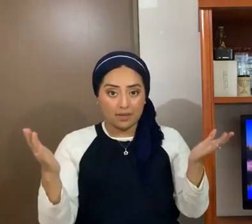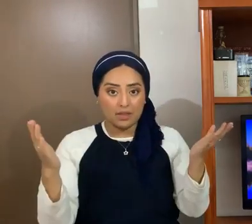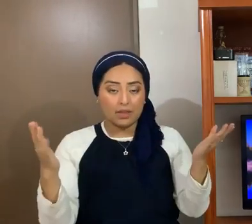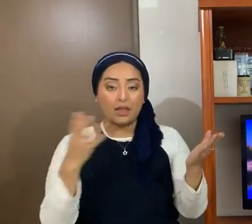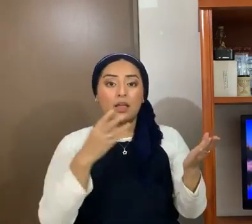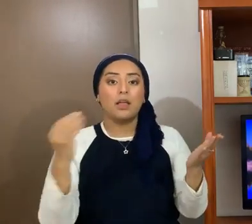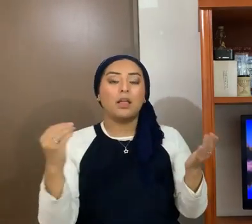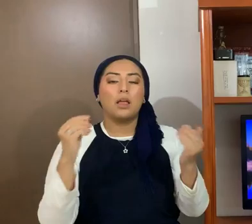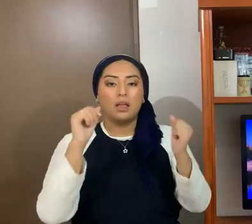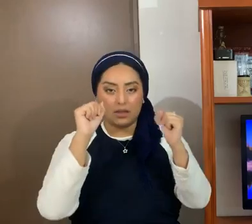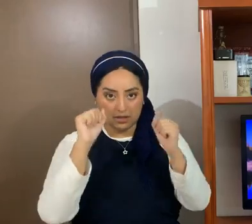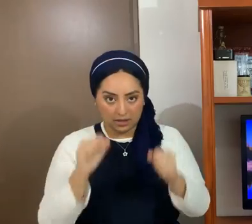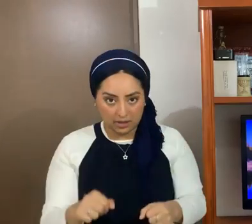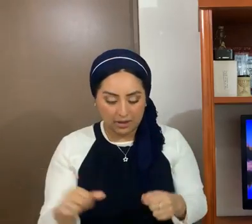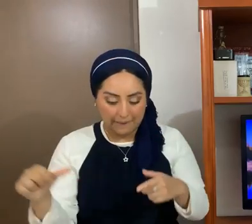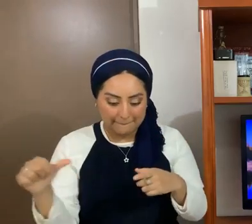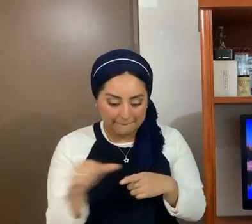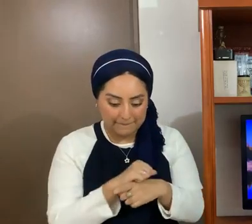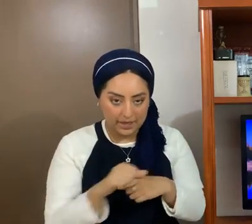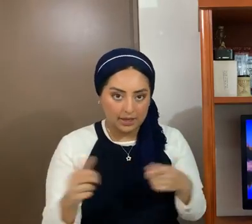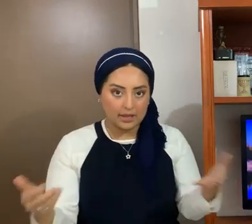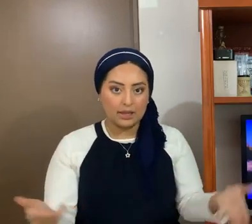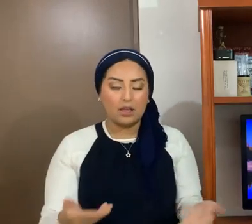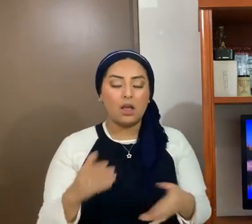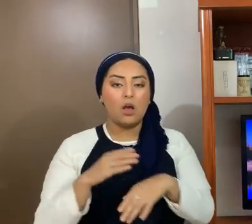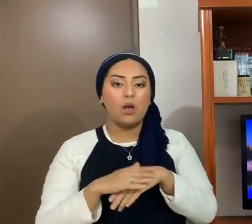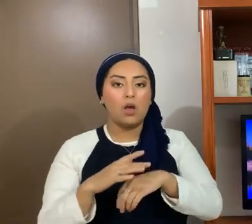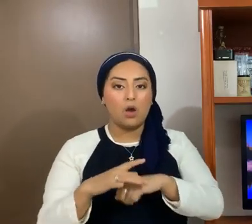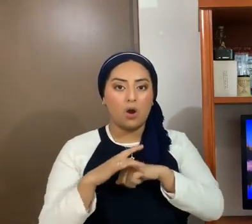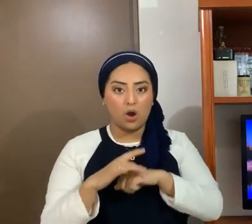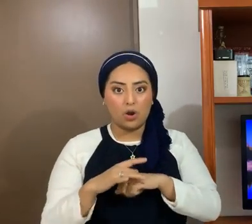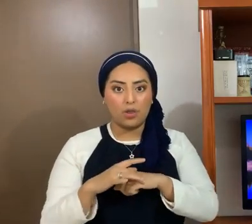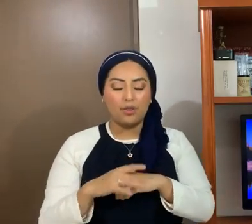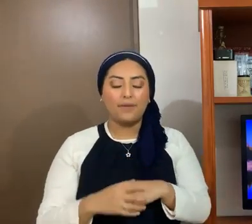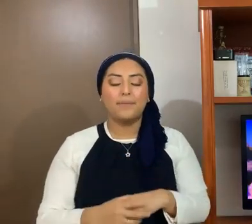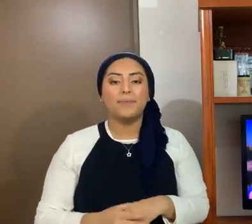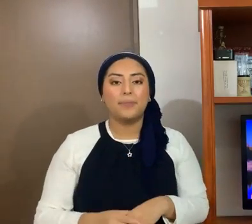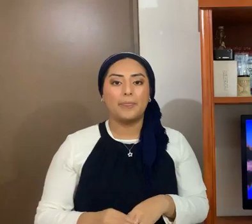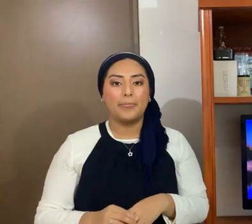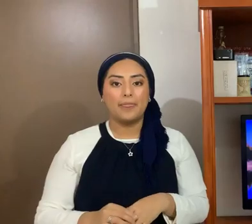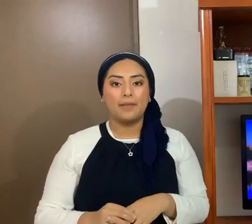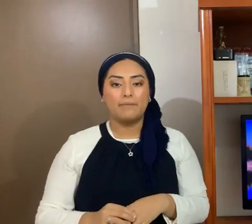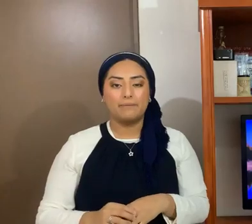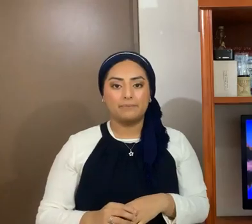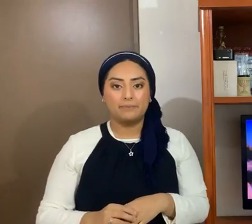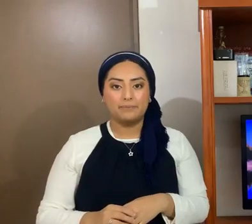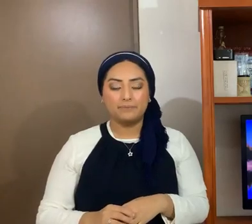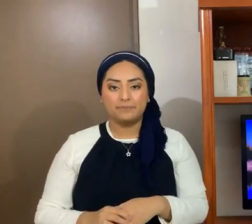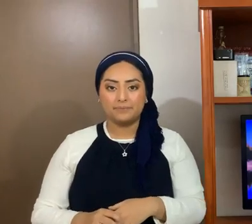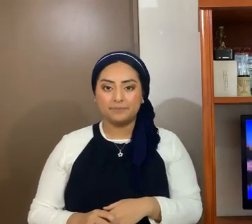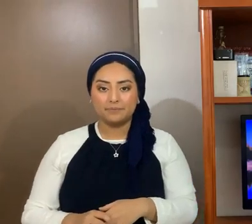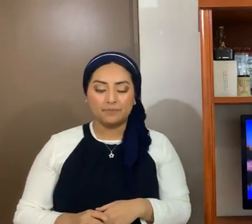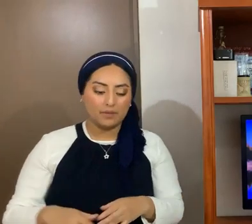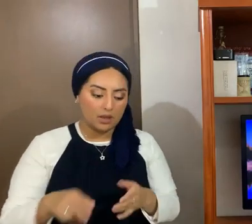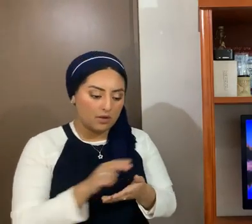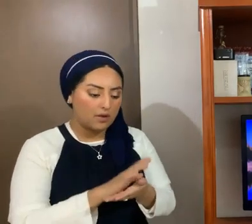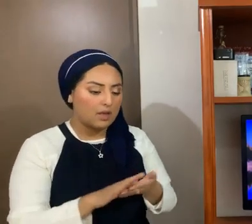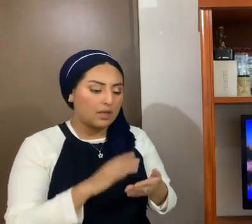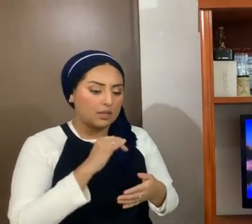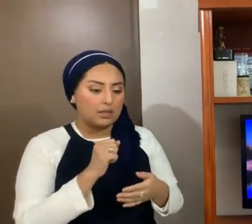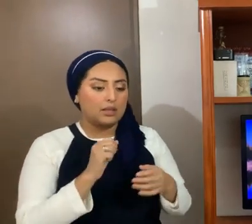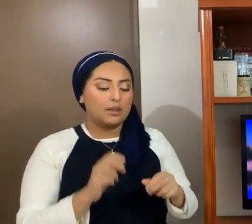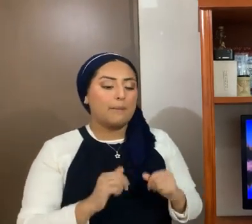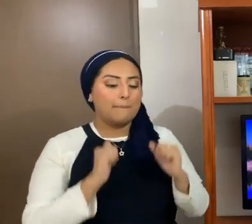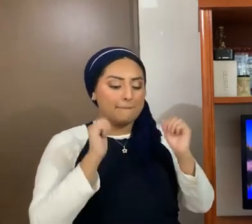poder hacerlo o llevarlo por obra aquí en la tierra. La santidad es creación, la santidad es bendición,